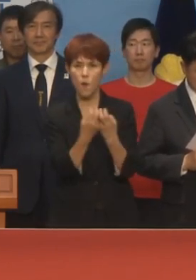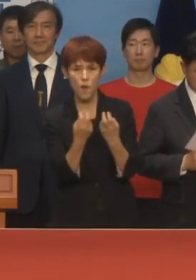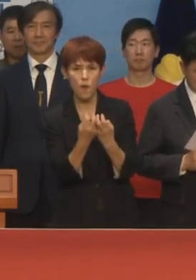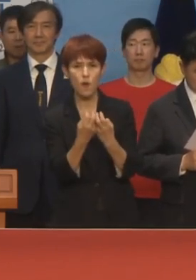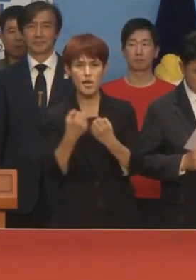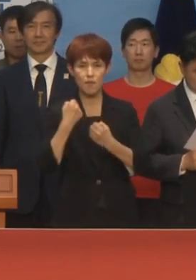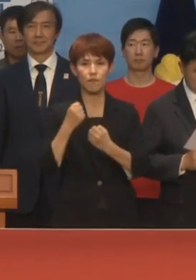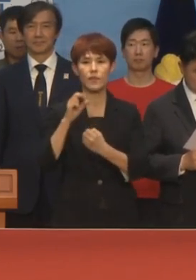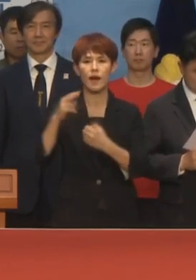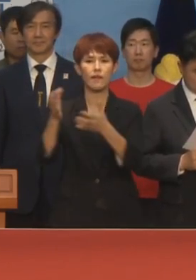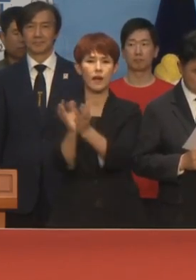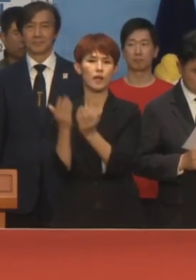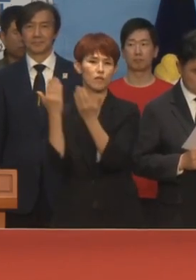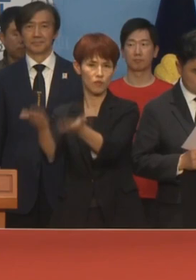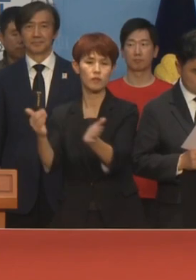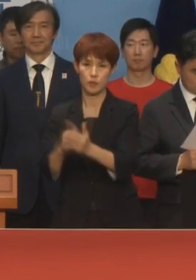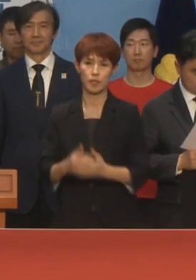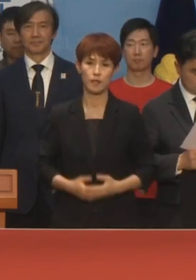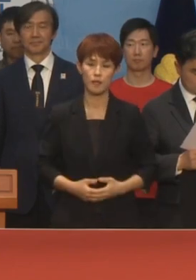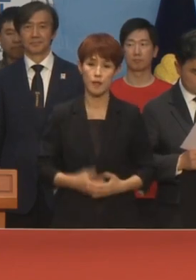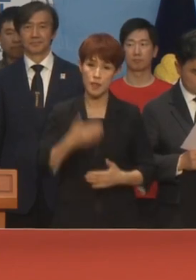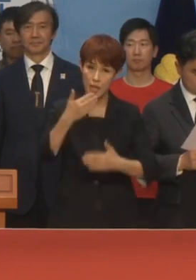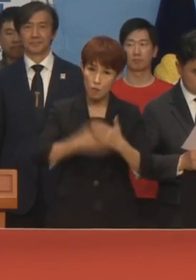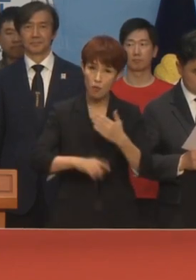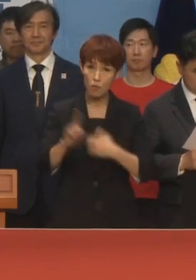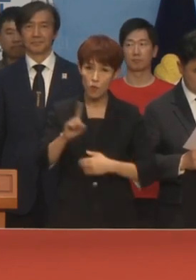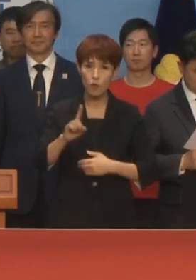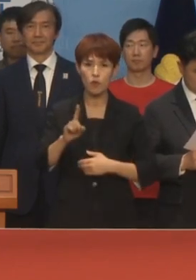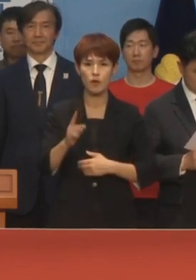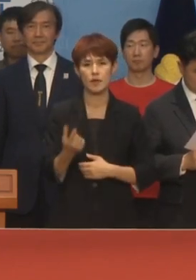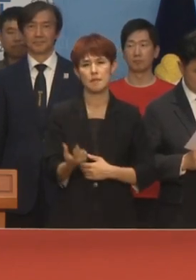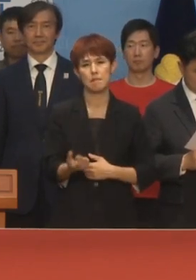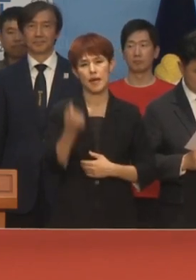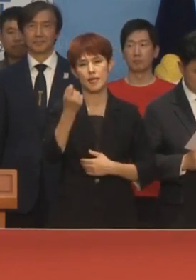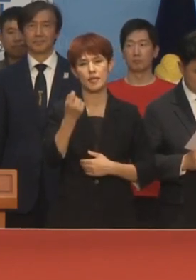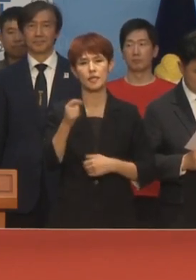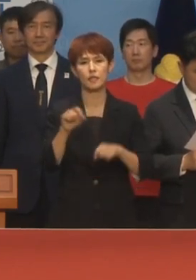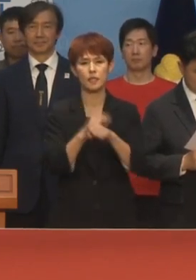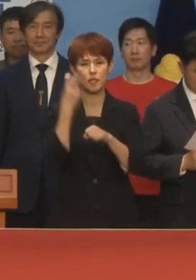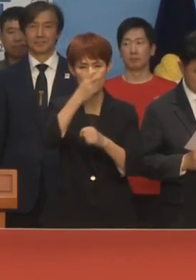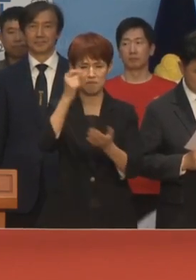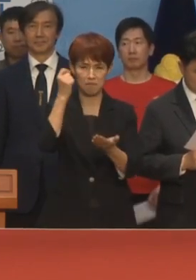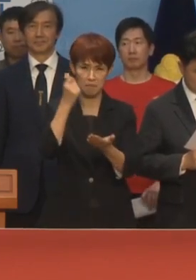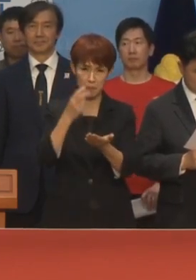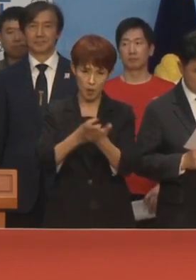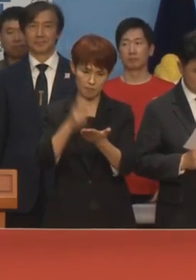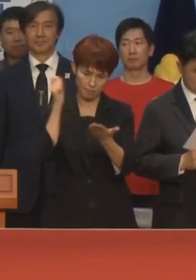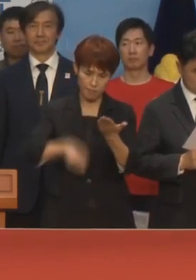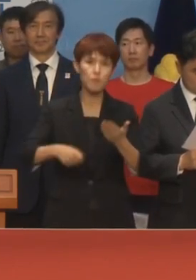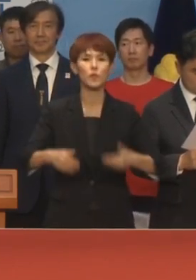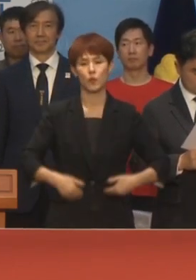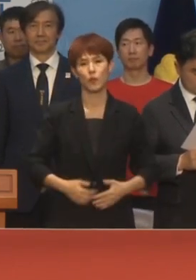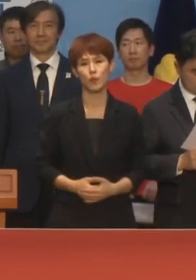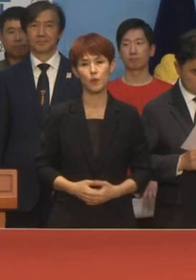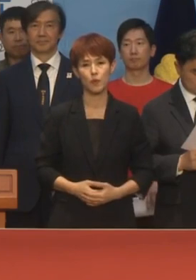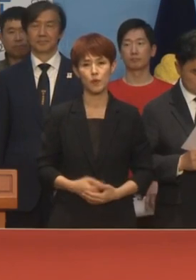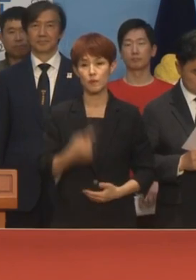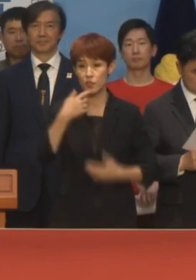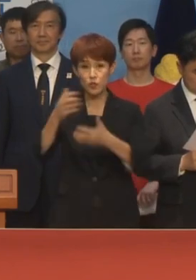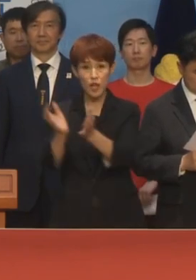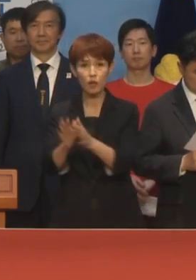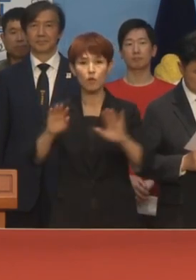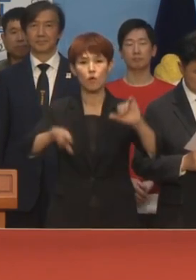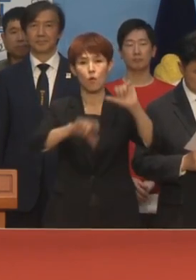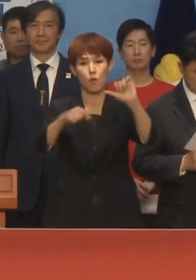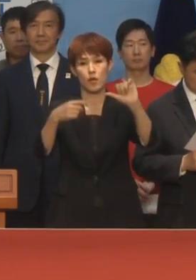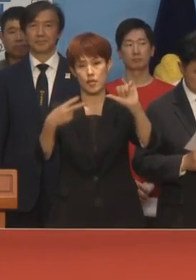야당들에게 주었습니다. 남은 것은 신속하고 정확하게 그 뜻을 받드는 일입니다. 더불어민주당은 오는 5월